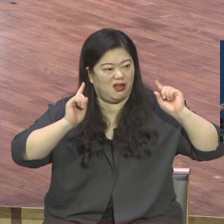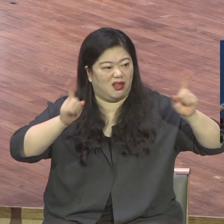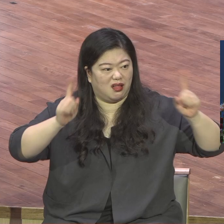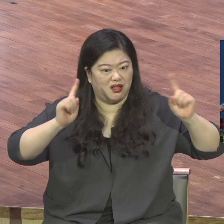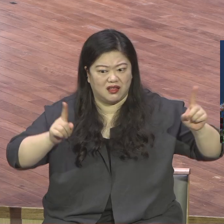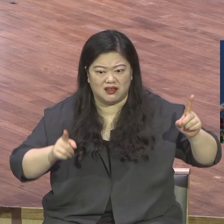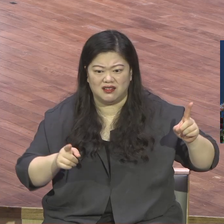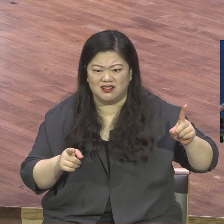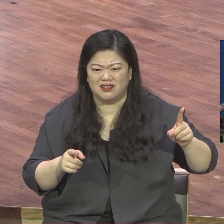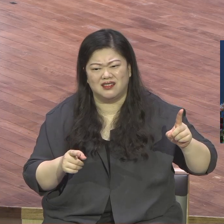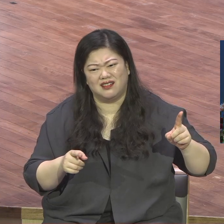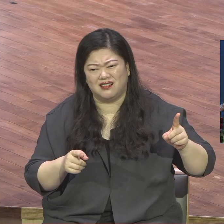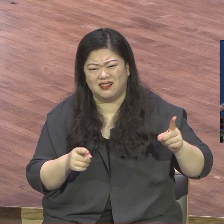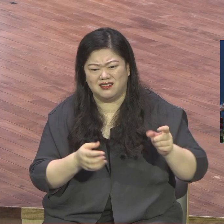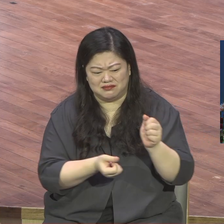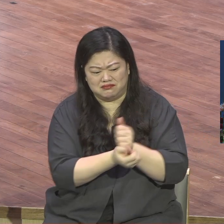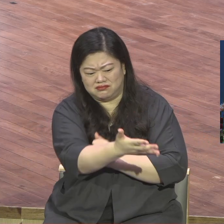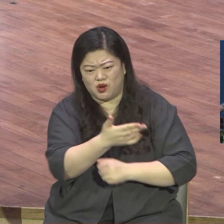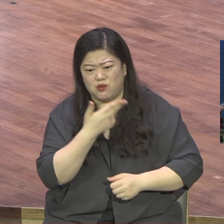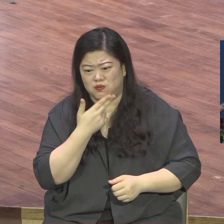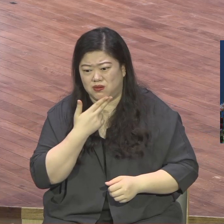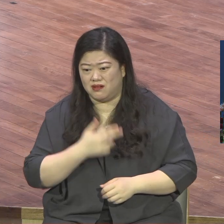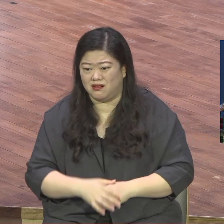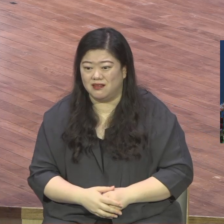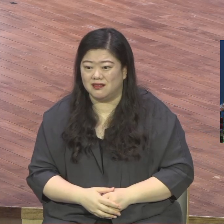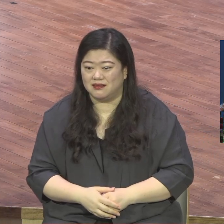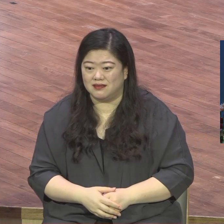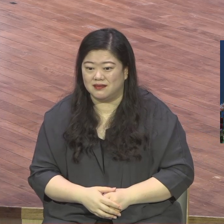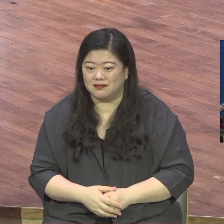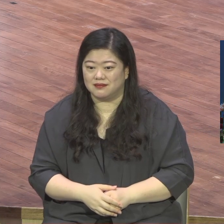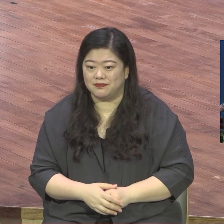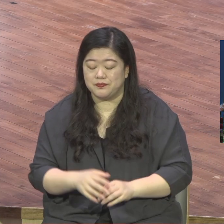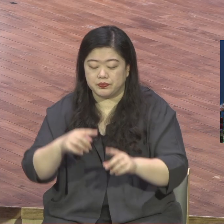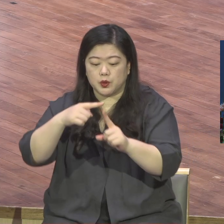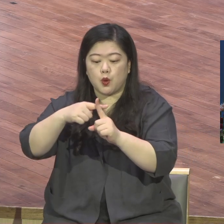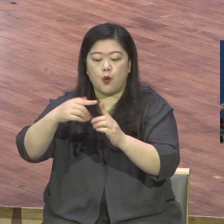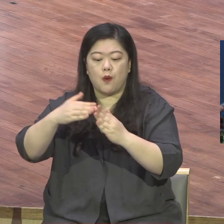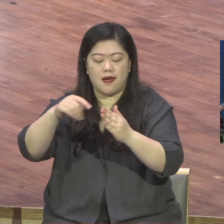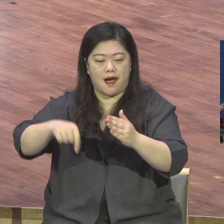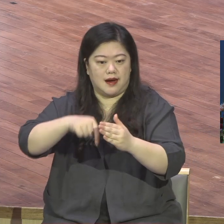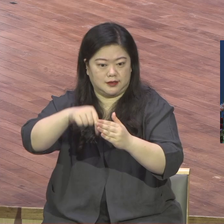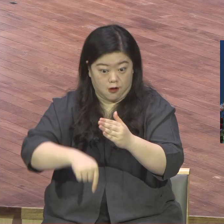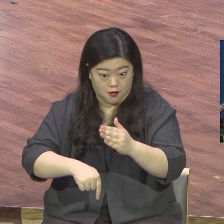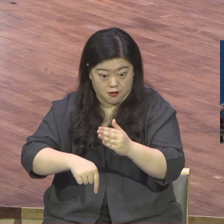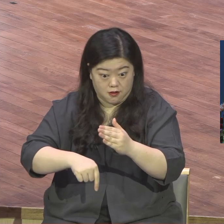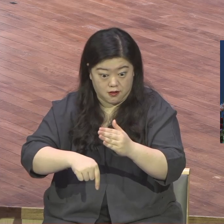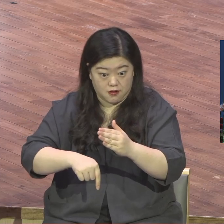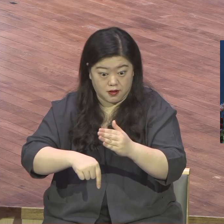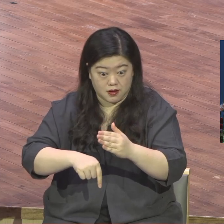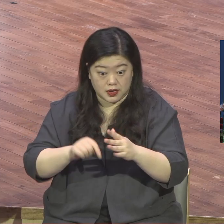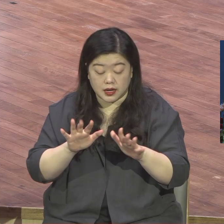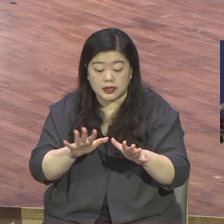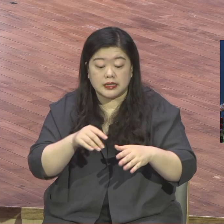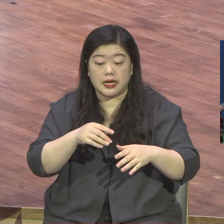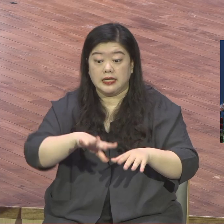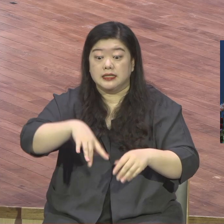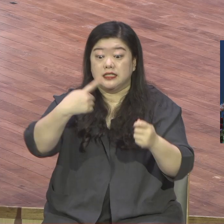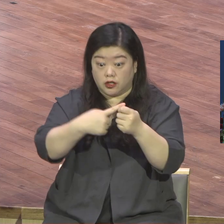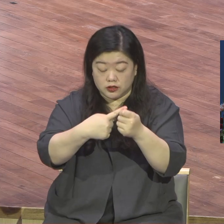이어서 사도 바울은 교회 안에서의 삶에 대해서 말합니다. 이제는 교회 안에서의 삶,